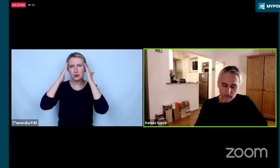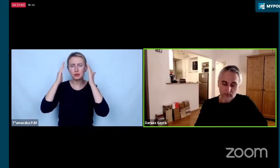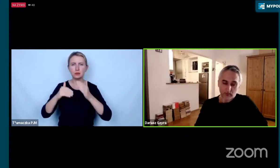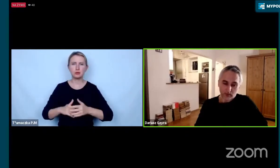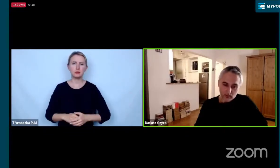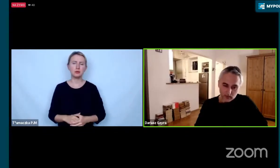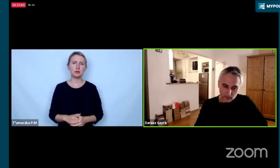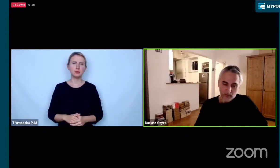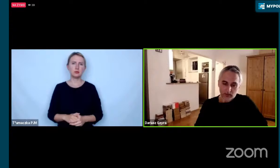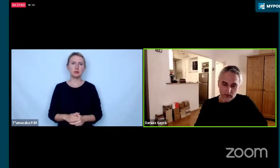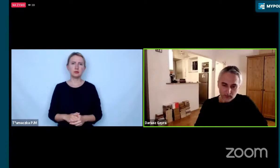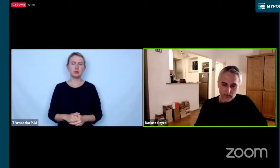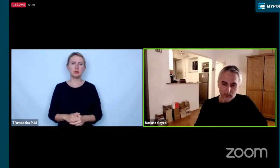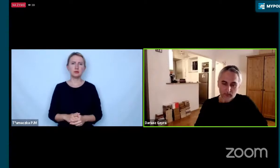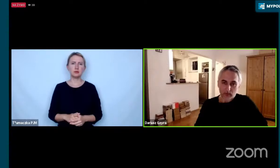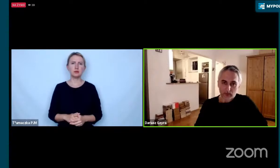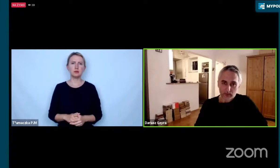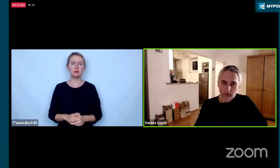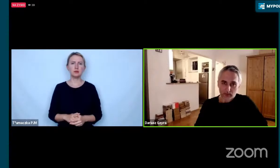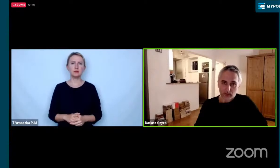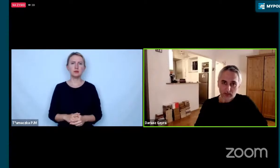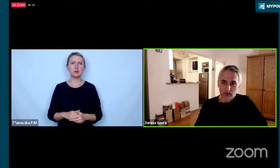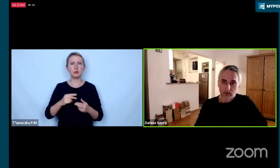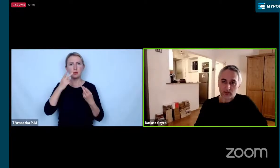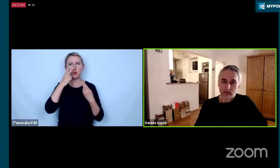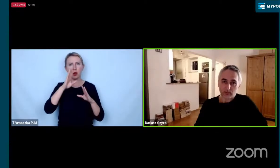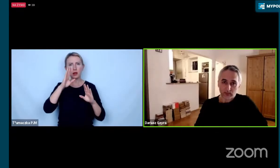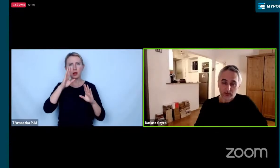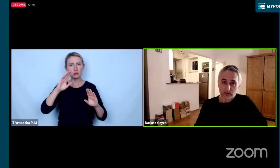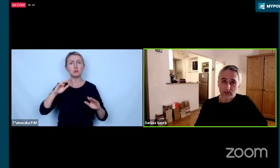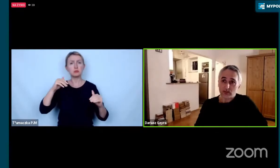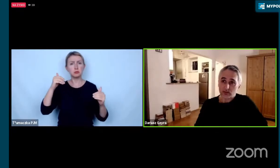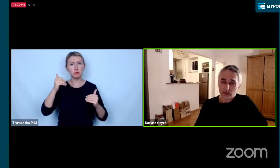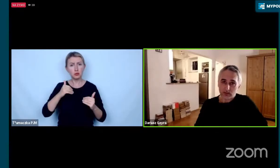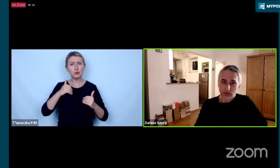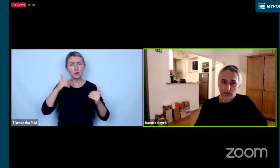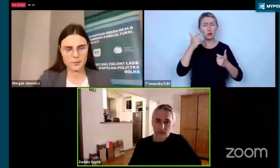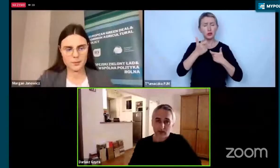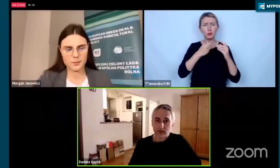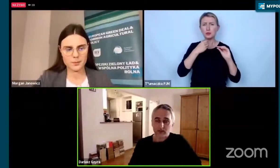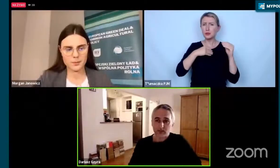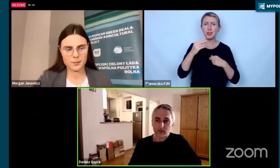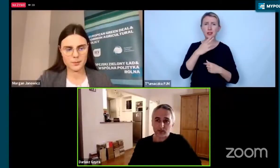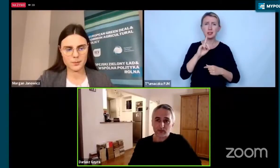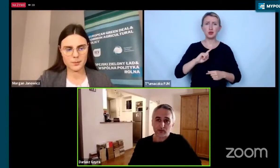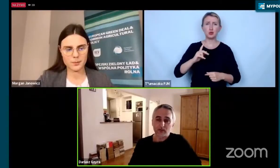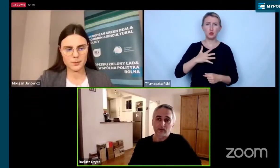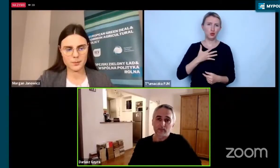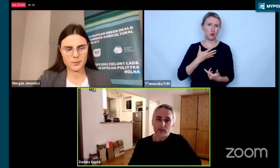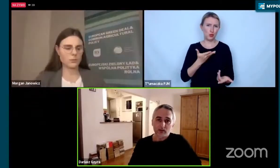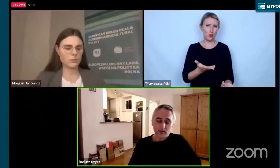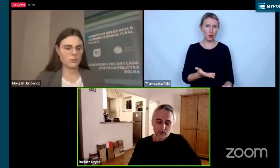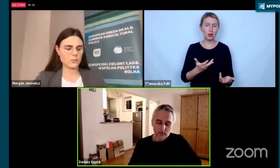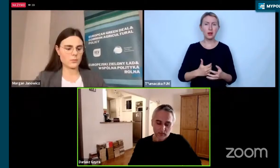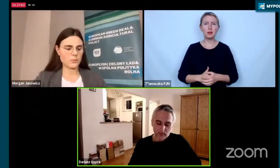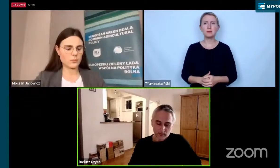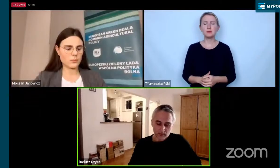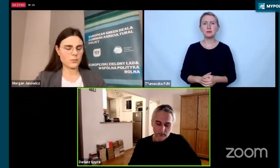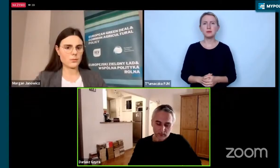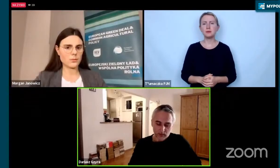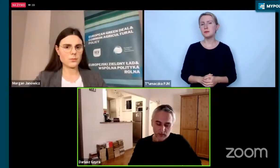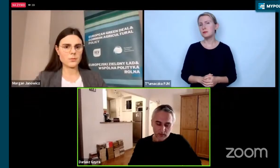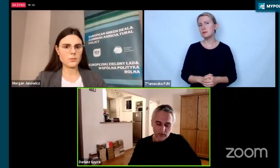publiczną wyobraźnię podawać przekonanie że da się zrobić więcej niż się to teraz wydaje jak wiecie Państwo ludzie